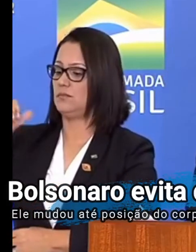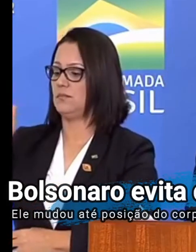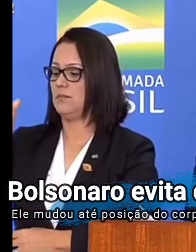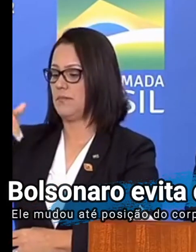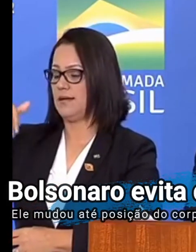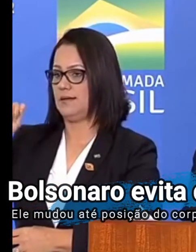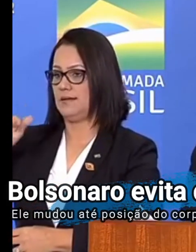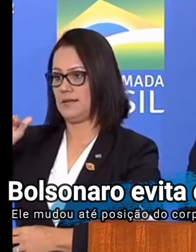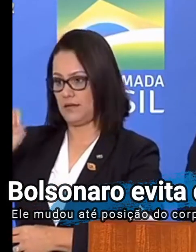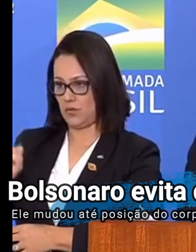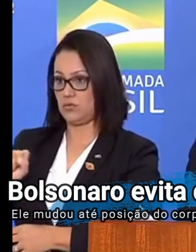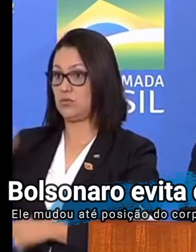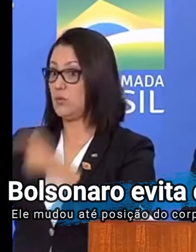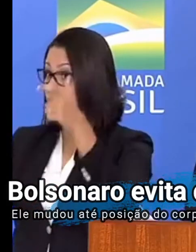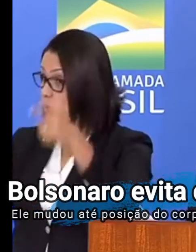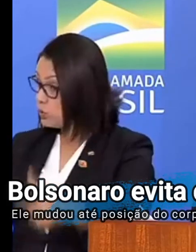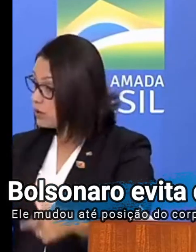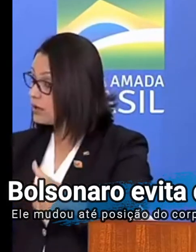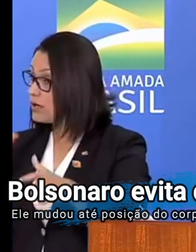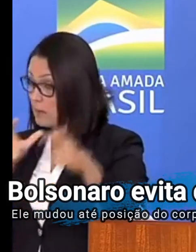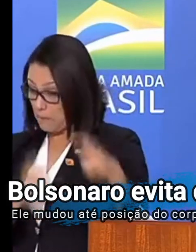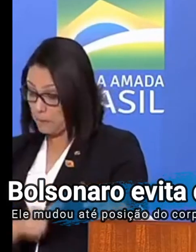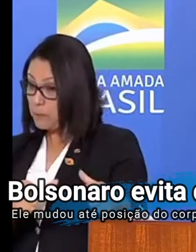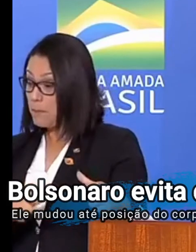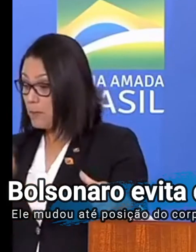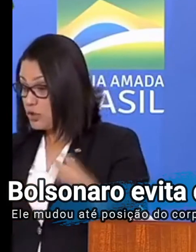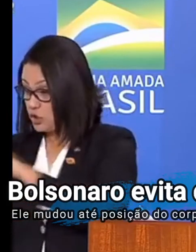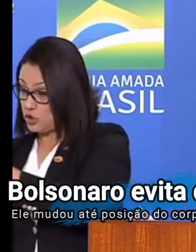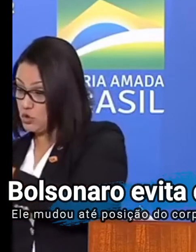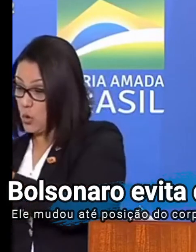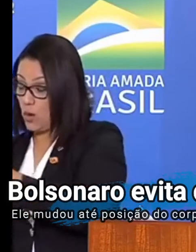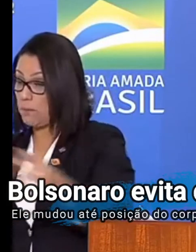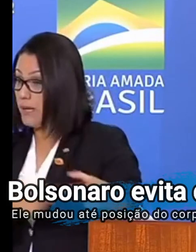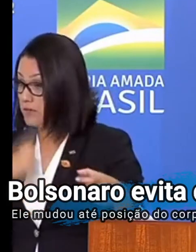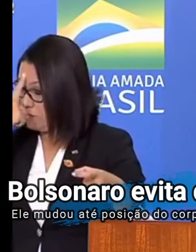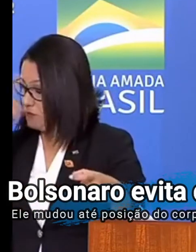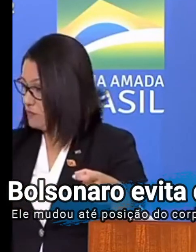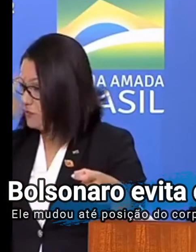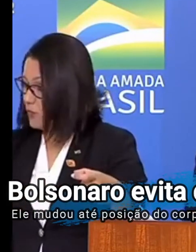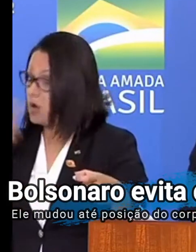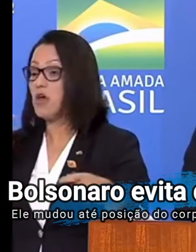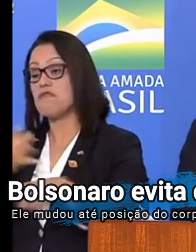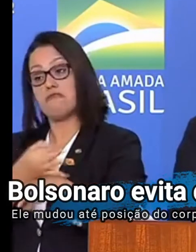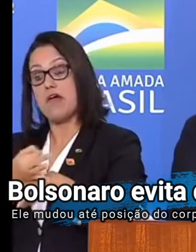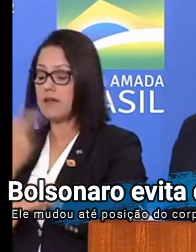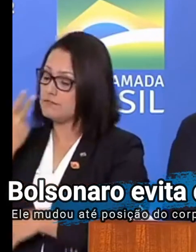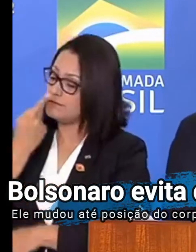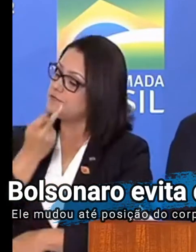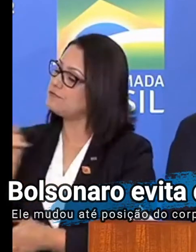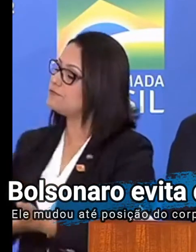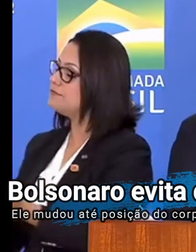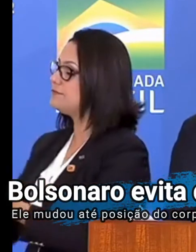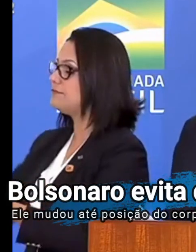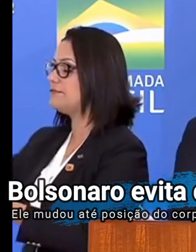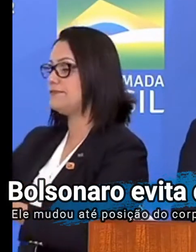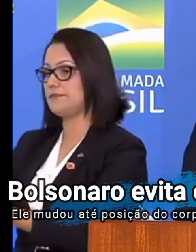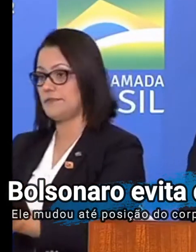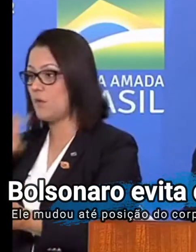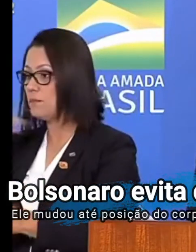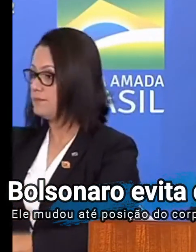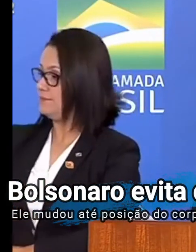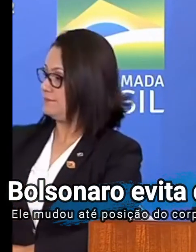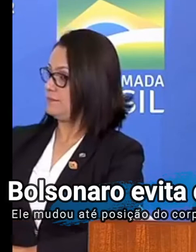próximo do bairro bastante violento e era um período de férias foi lá que o diretor da escola